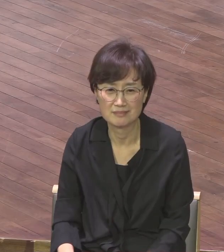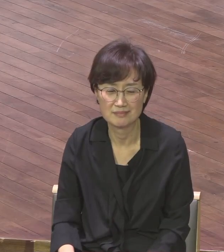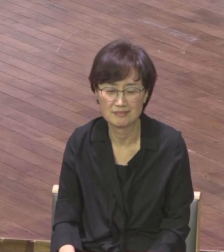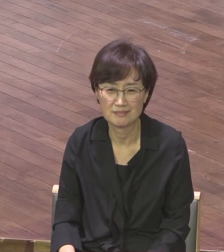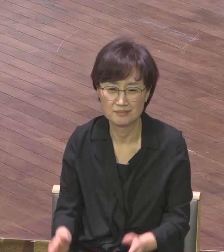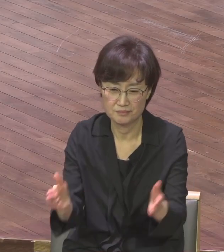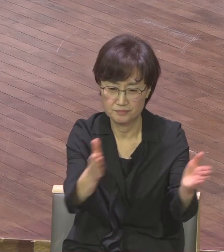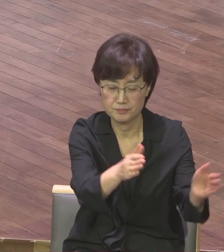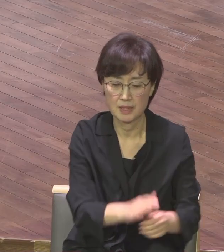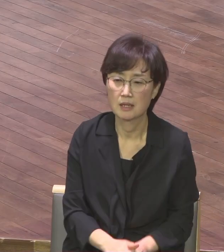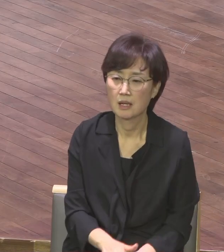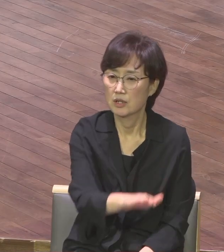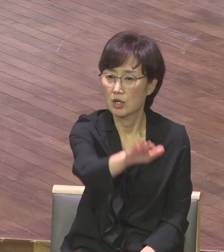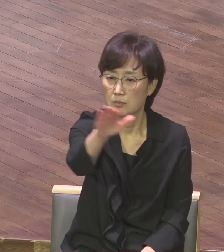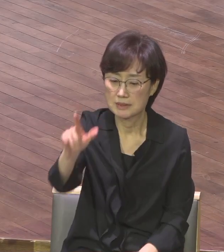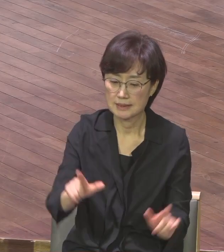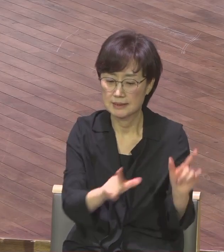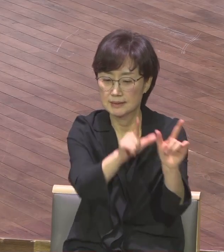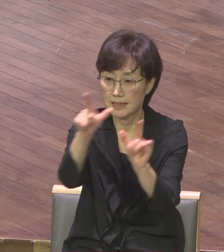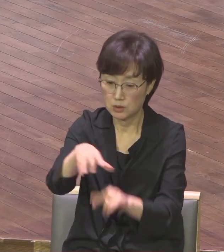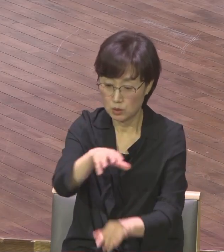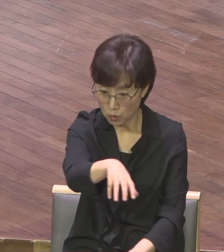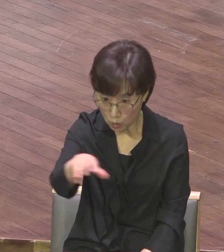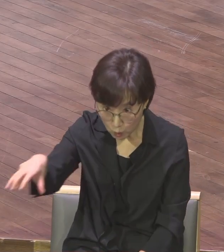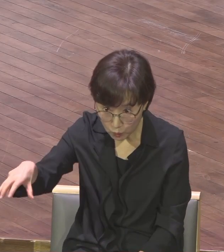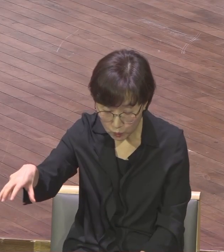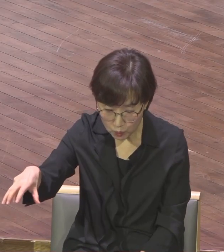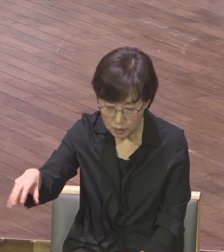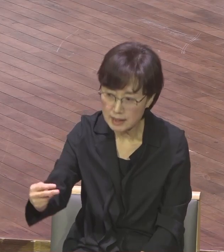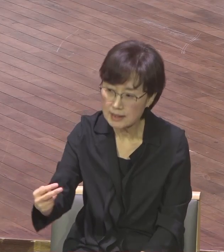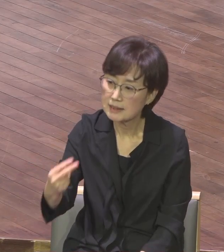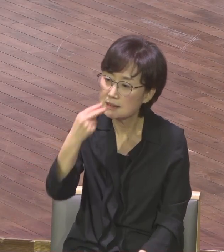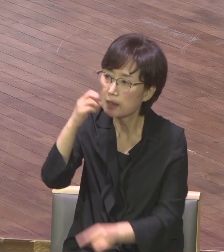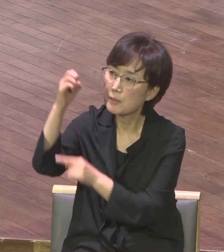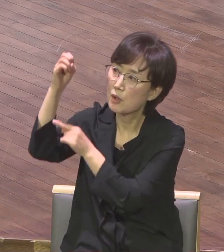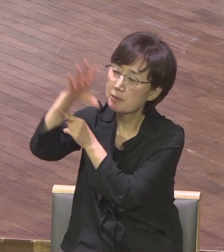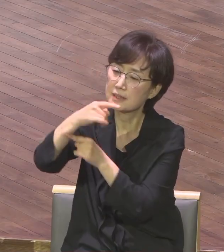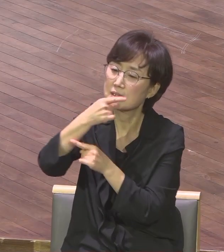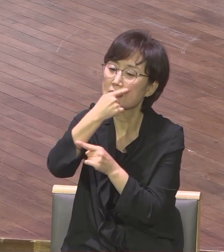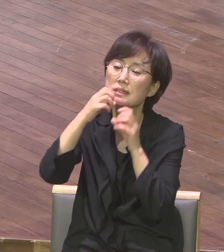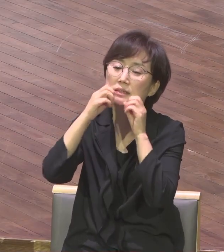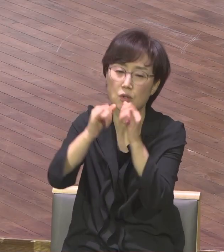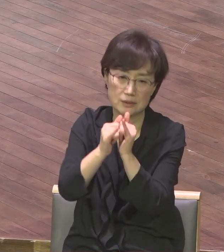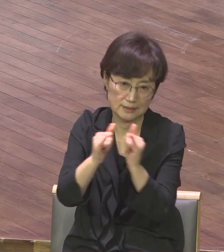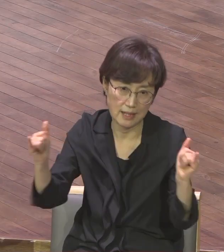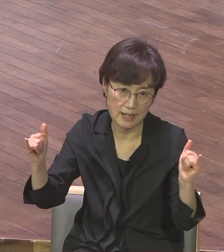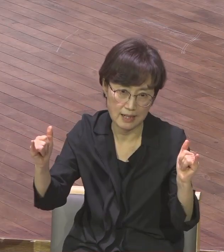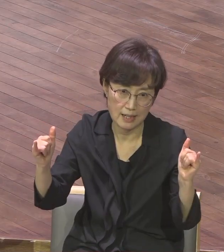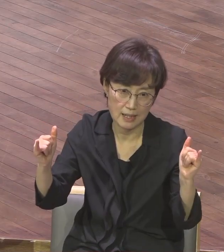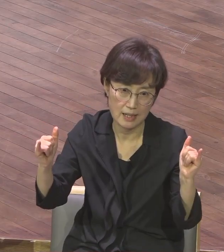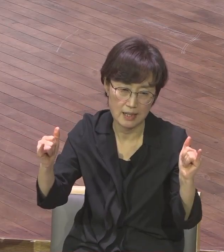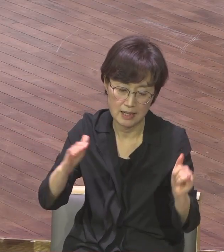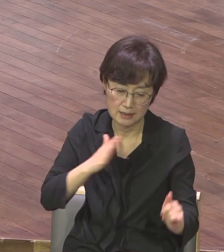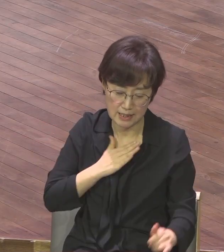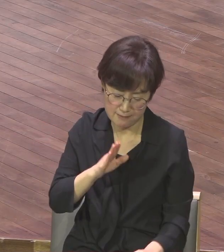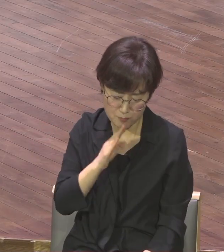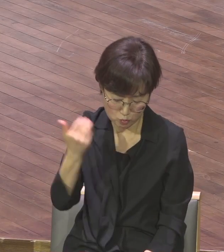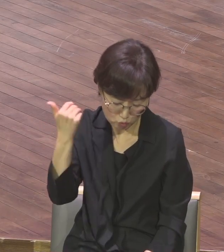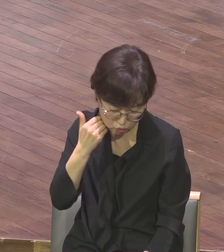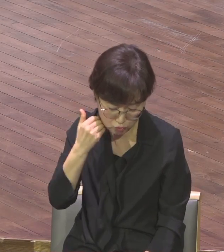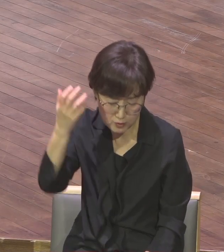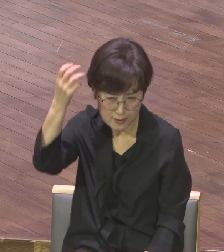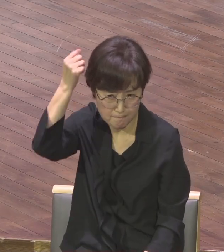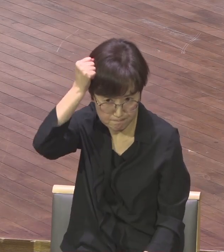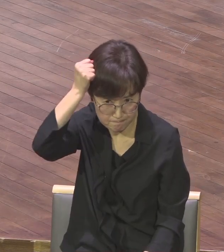생명의 빛의 정언자로 분명한 영적 정체성을 가지고 생명의 보험을 확산시켜 나가는 이